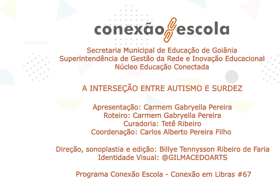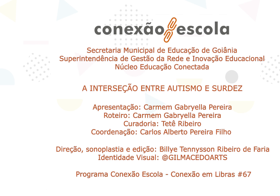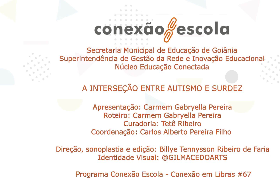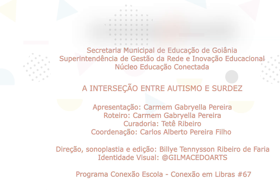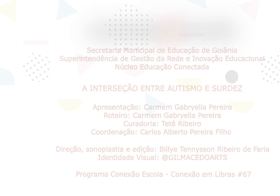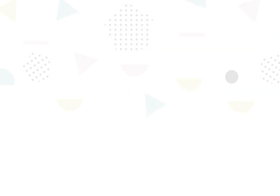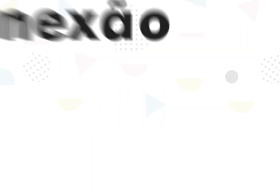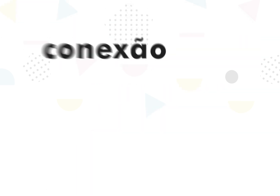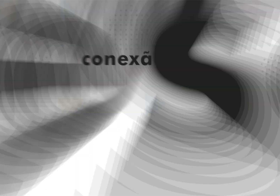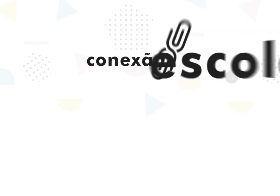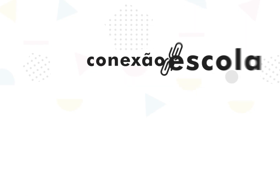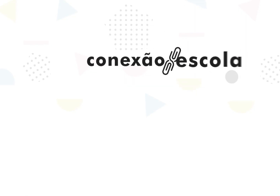Tchau! Tchau! Tchau!